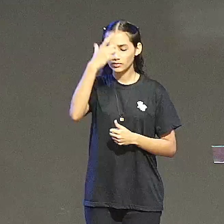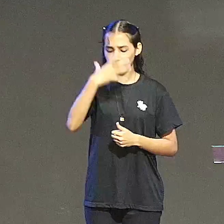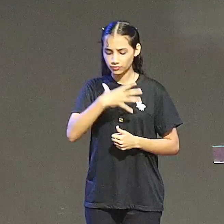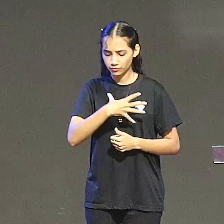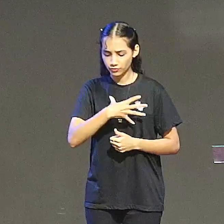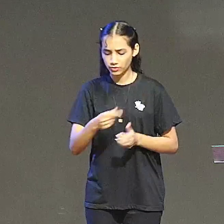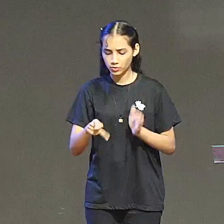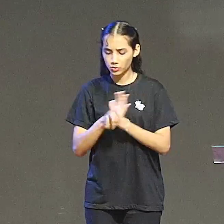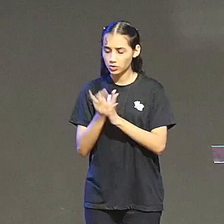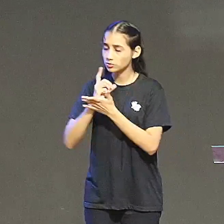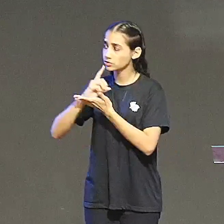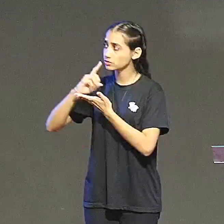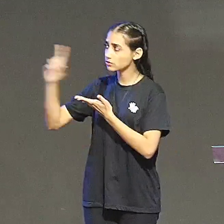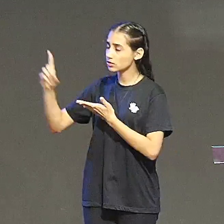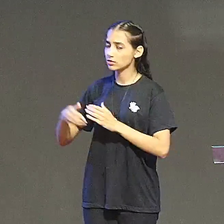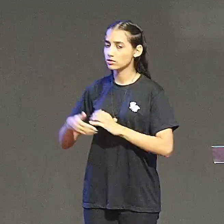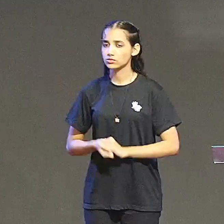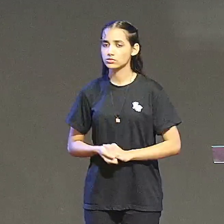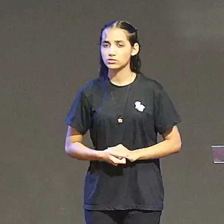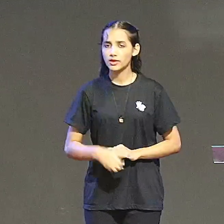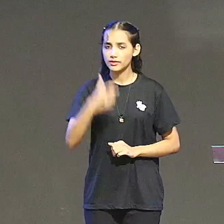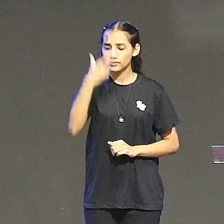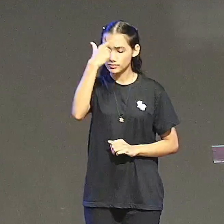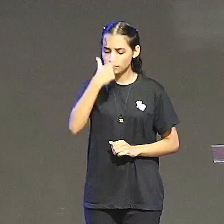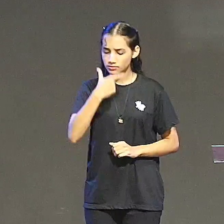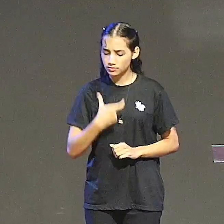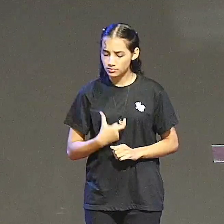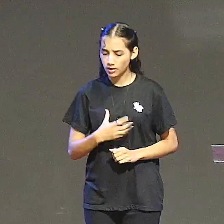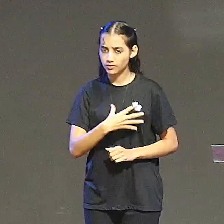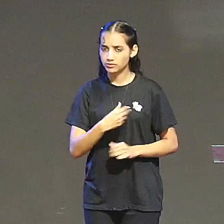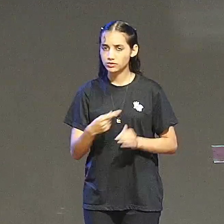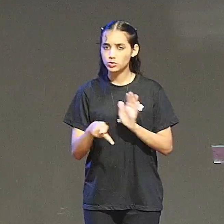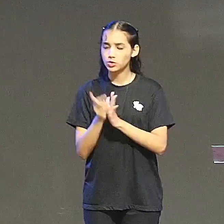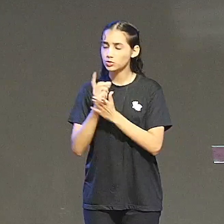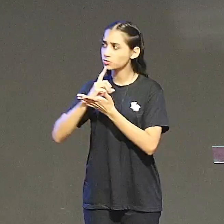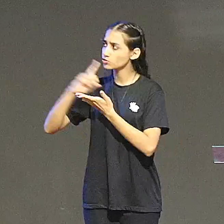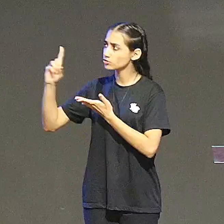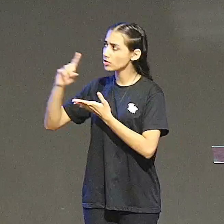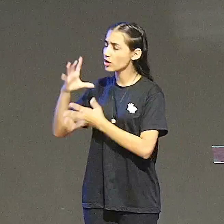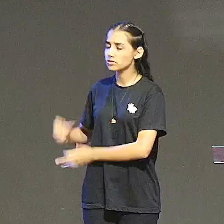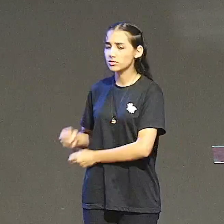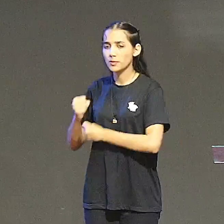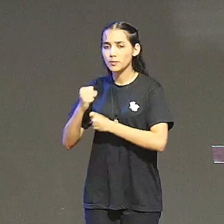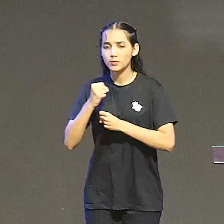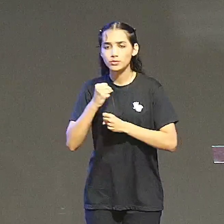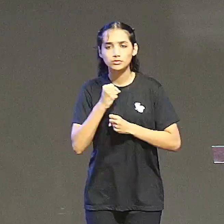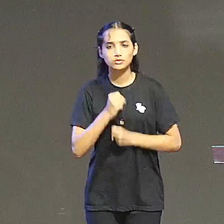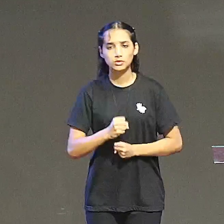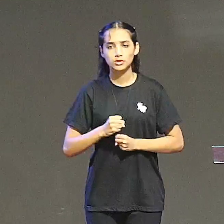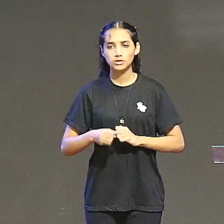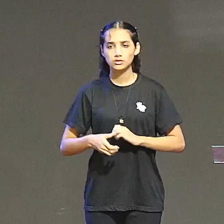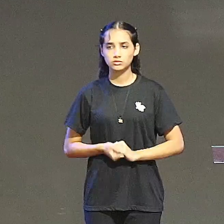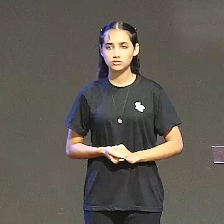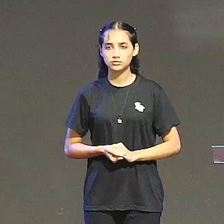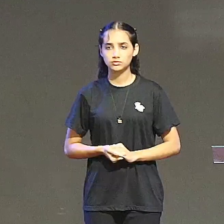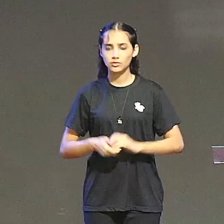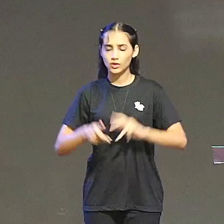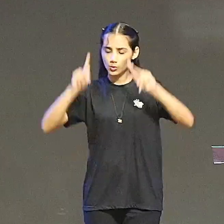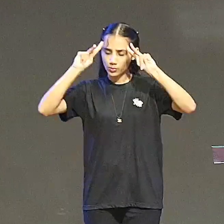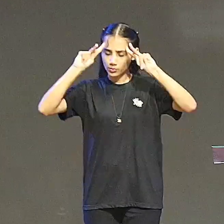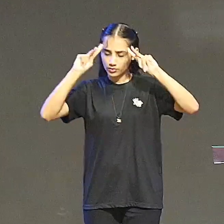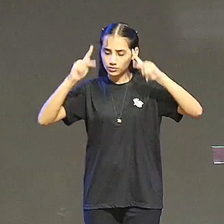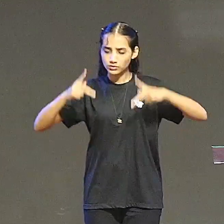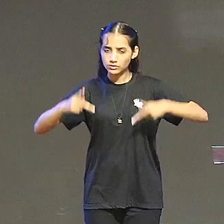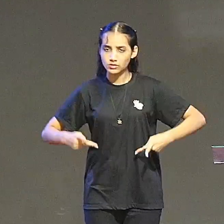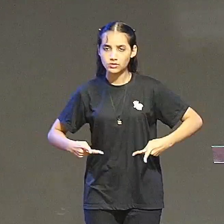Deus é um poder é um poder tá acessível pra humanidade nem todos eles chegaram